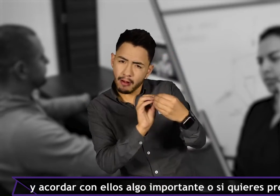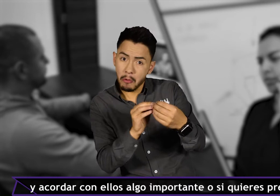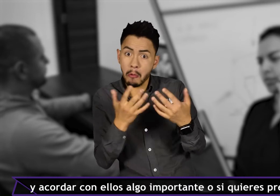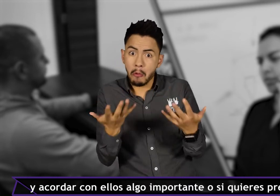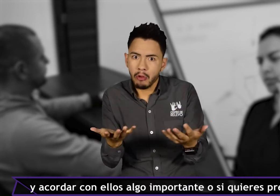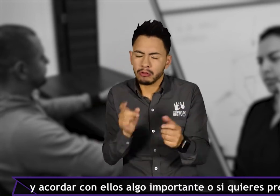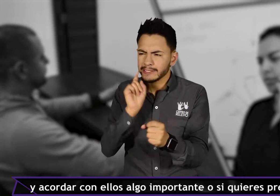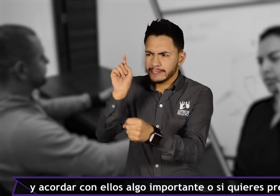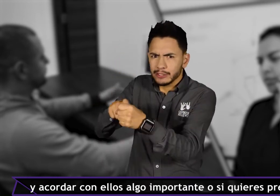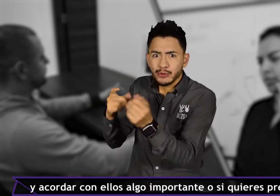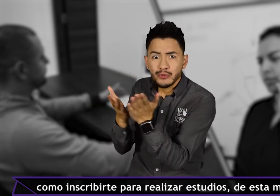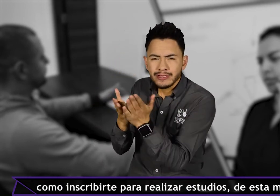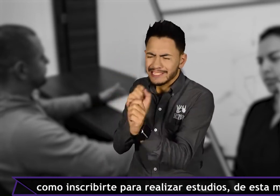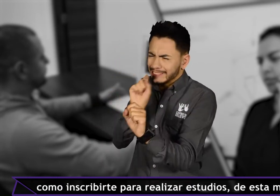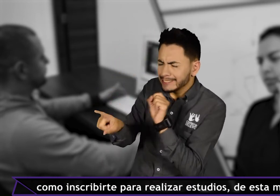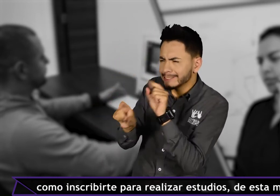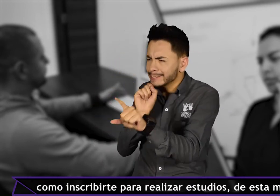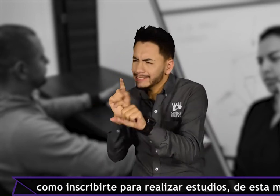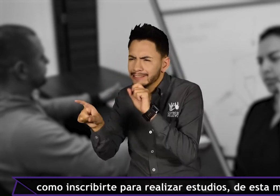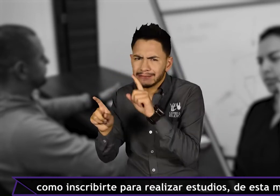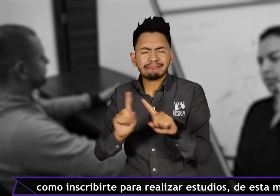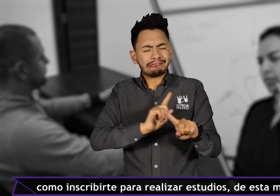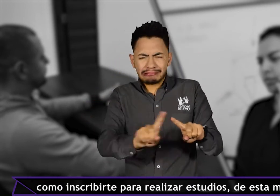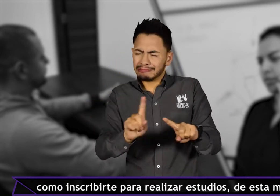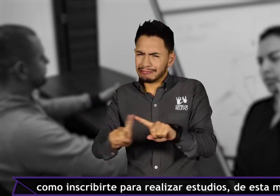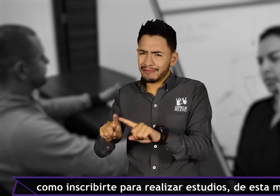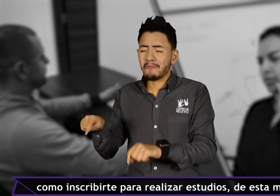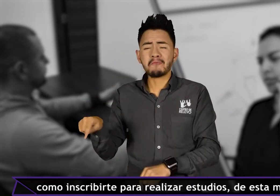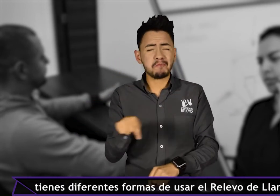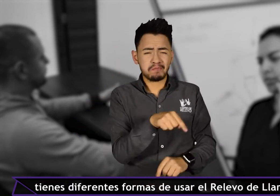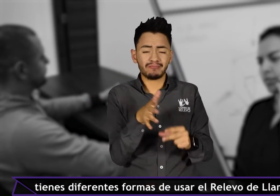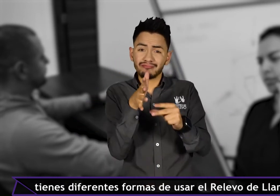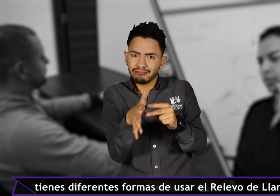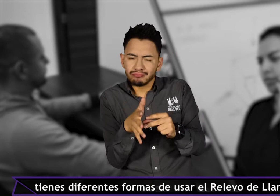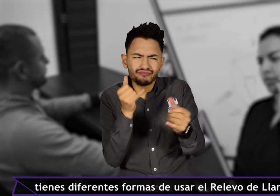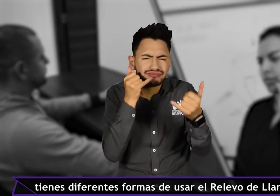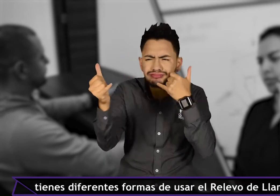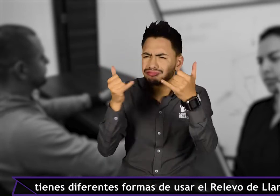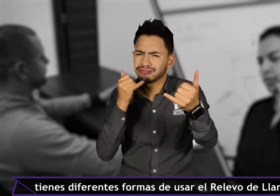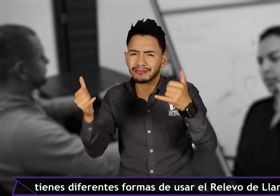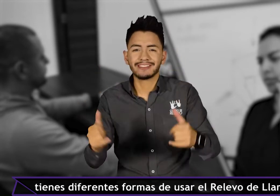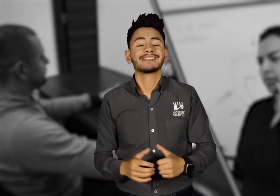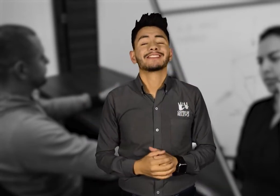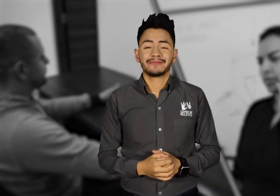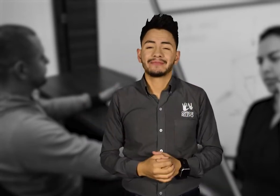importante. O si quieres preguntar cómo inscribirte para realizar estudios, de esta manera tienes diferentes formas de usar el relevo de llamadas.